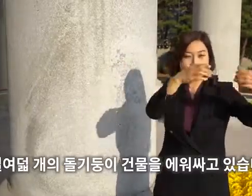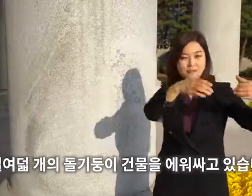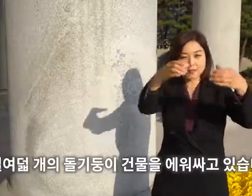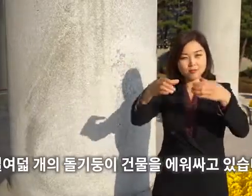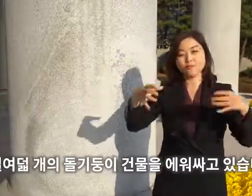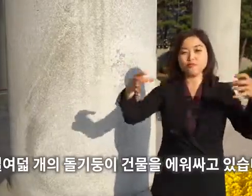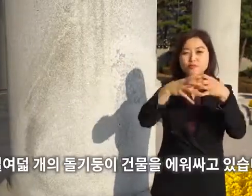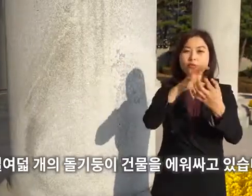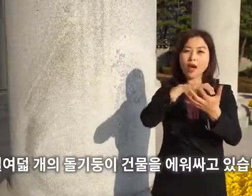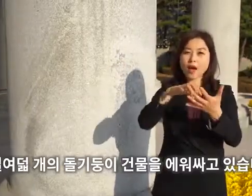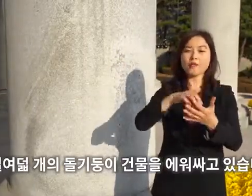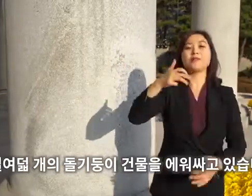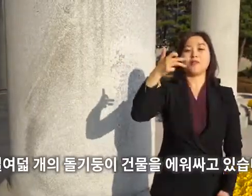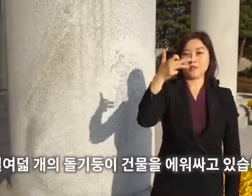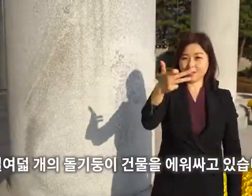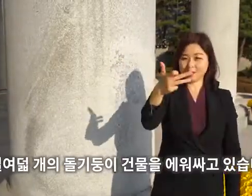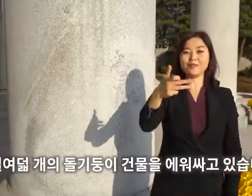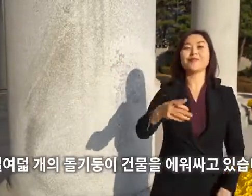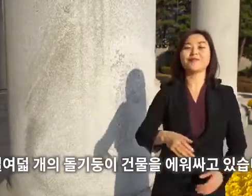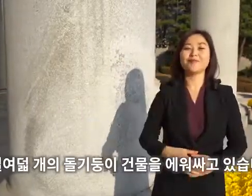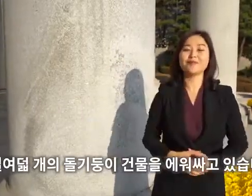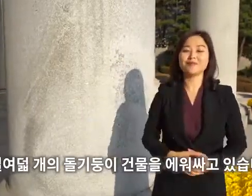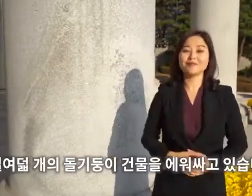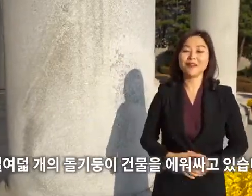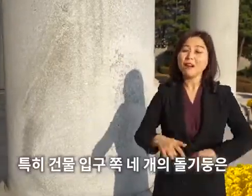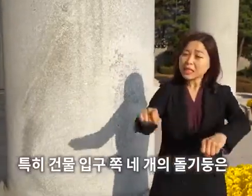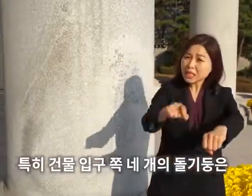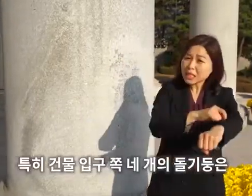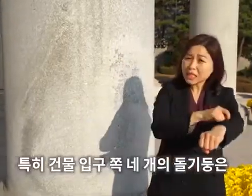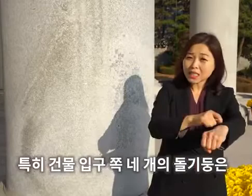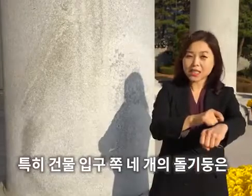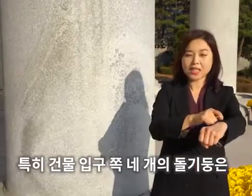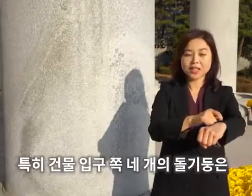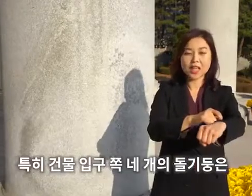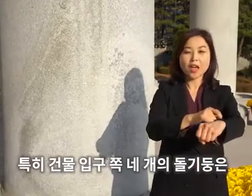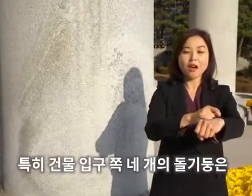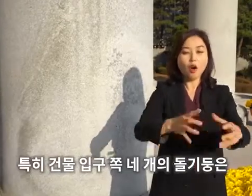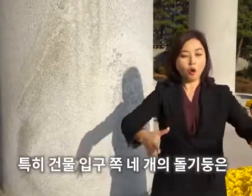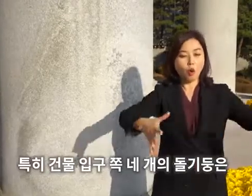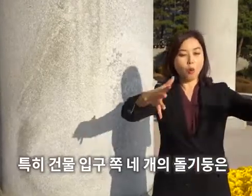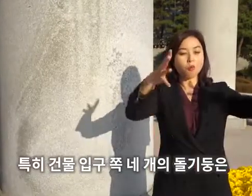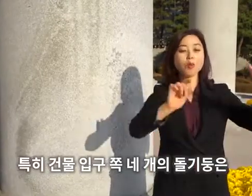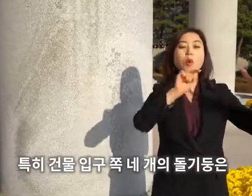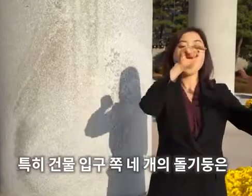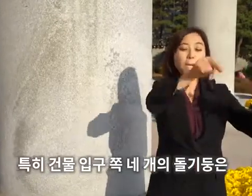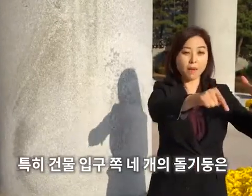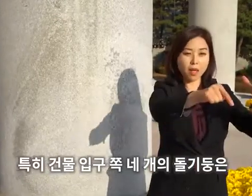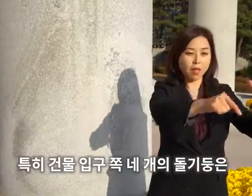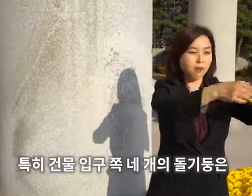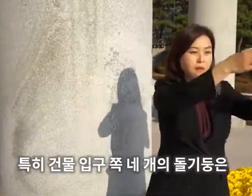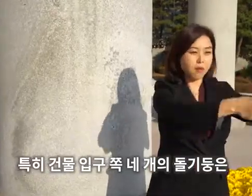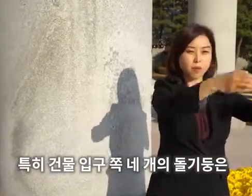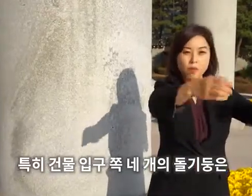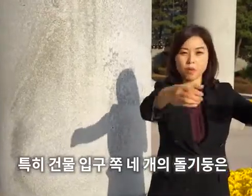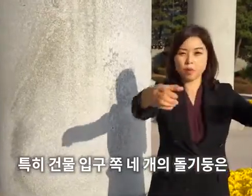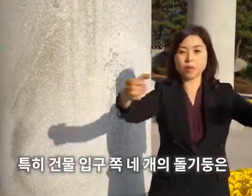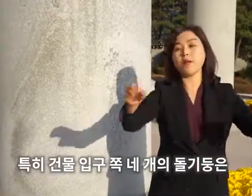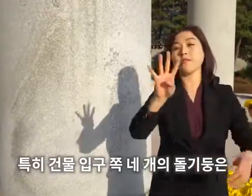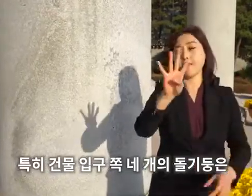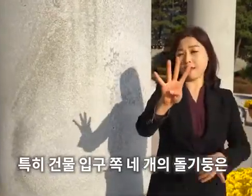돌기둥이 건물을 에워싸고 있습니다. 특히 건물 입구 쪽 4개의